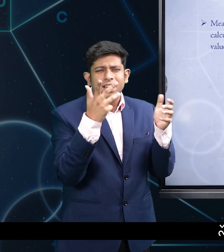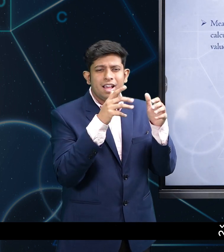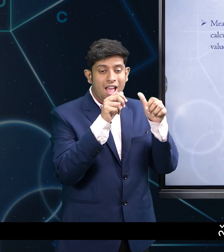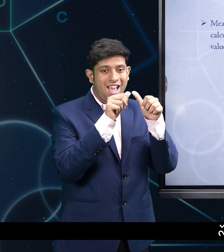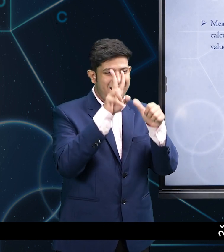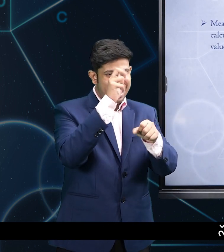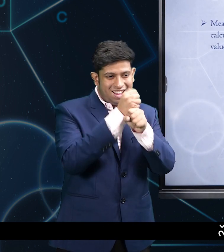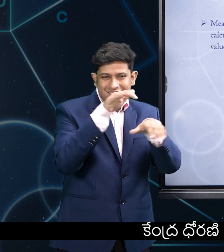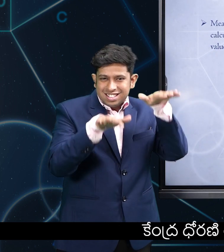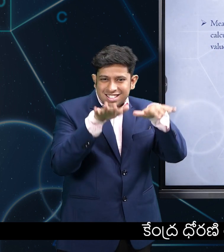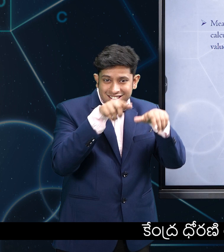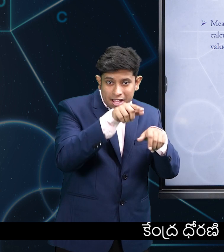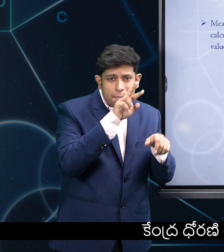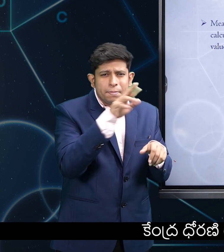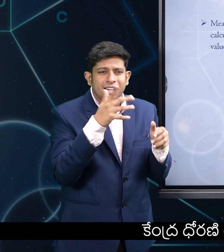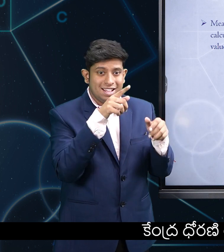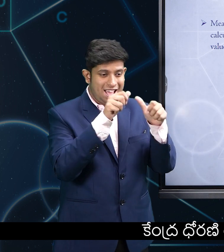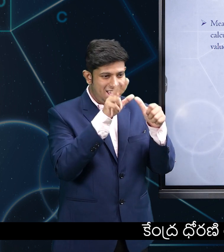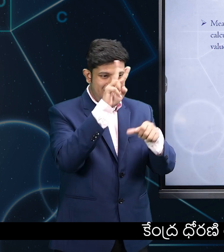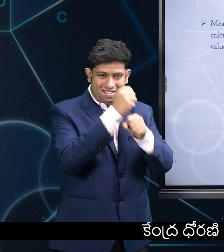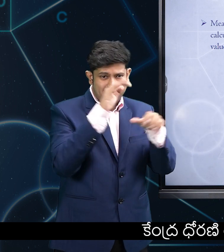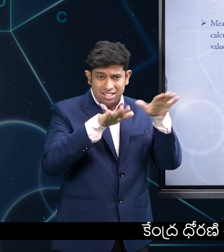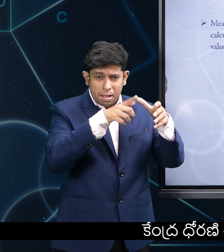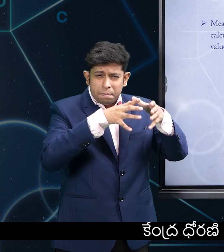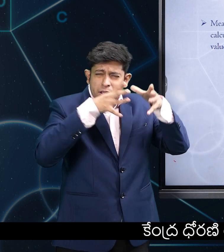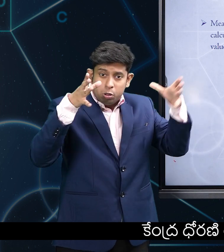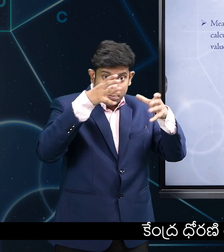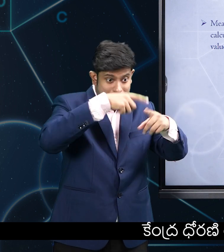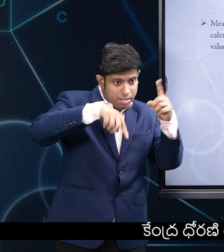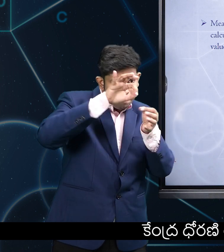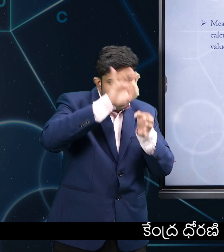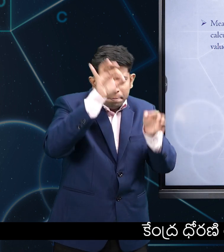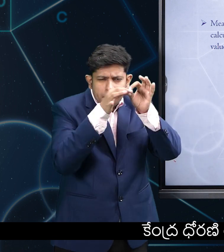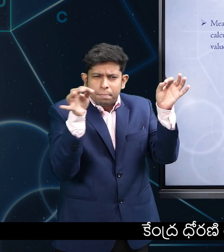సగటు అనేది కేంద్ర ధోరణి యొక్క అత్యంత సాధారణ కొలత.